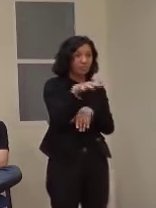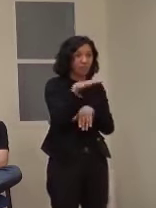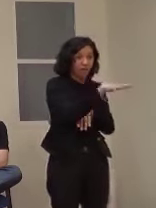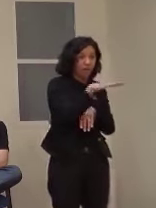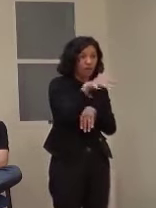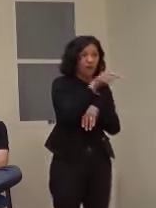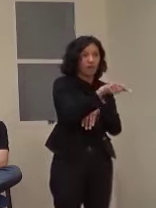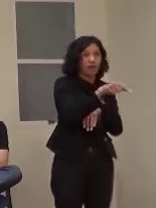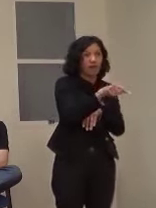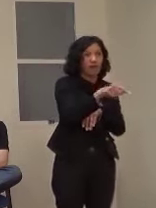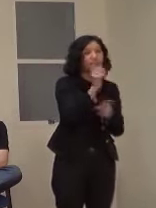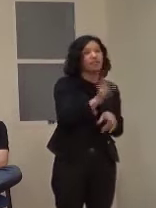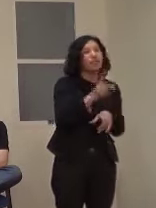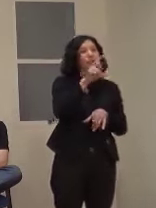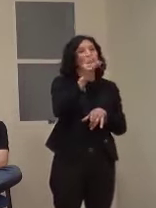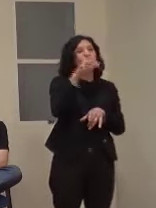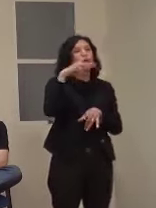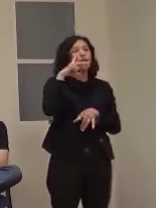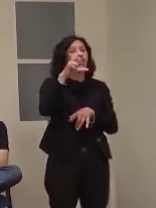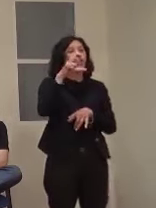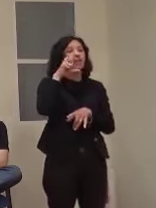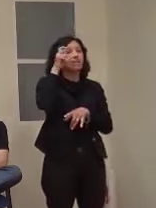en lo que es conoce